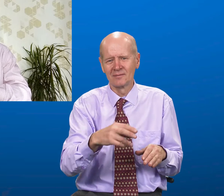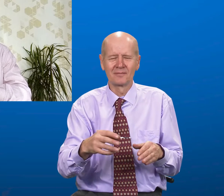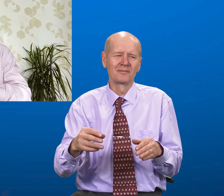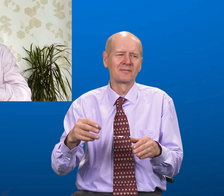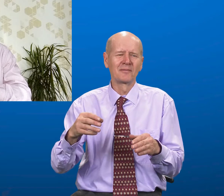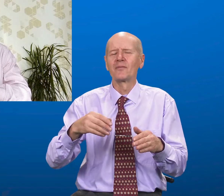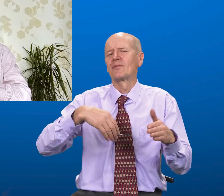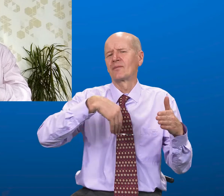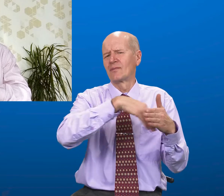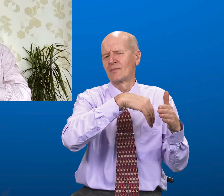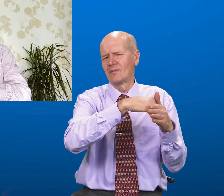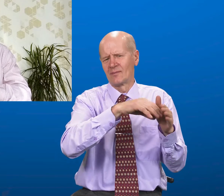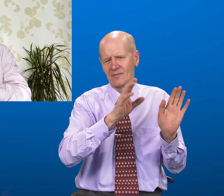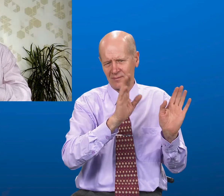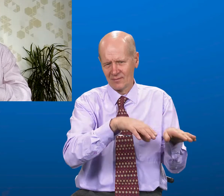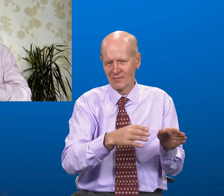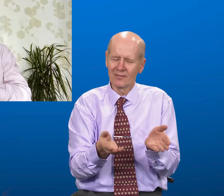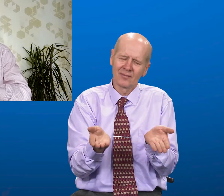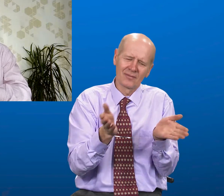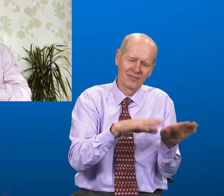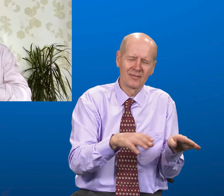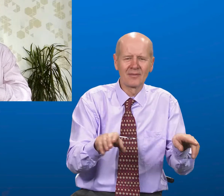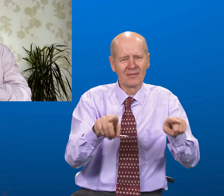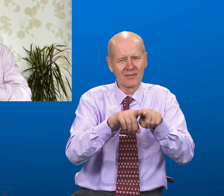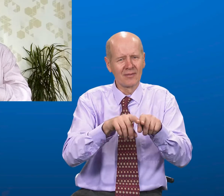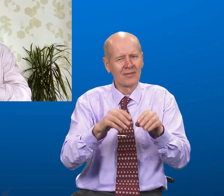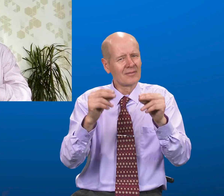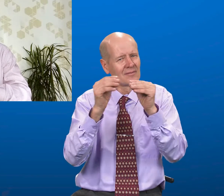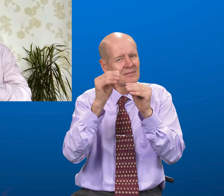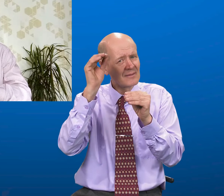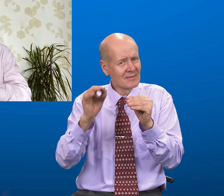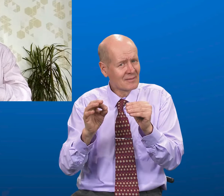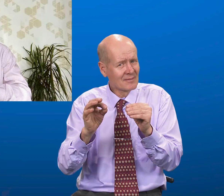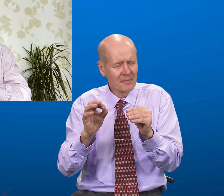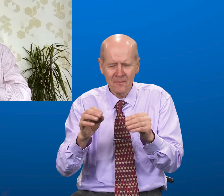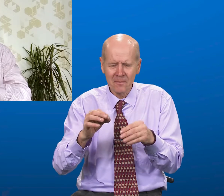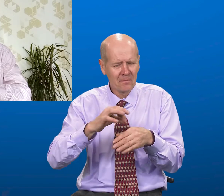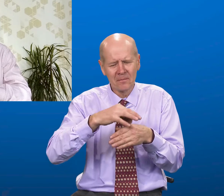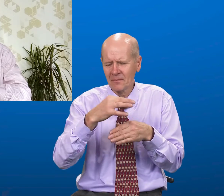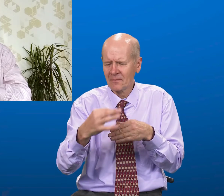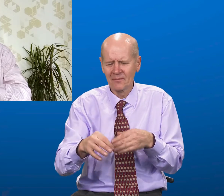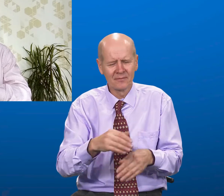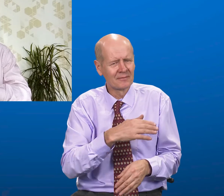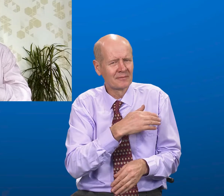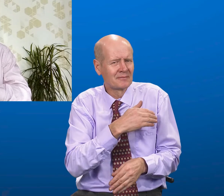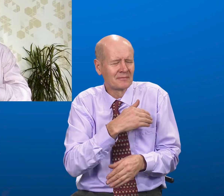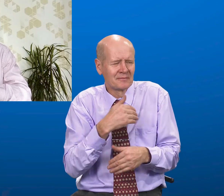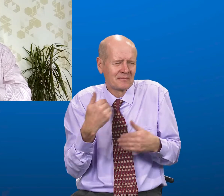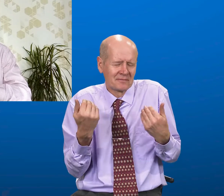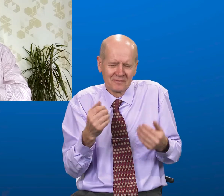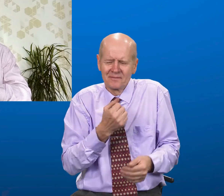получил хорошую зарплату, отпускные и отложил Господу десятину. Но вот с приношениями я